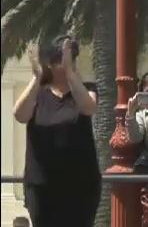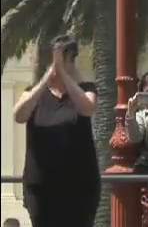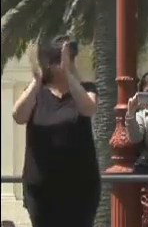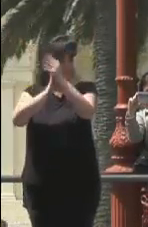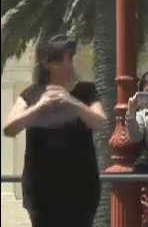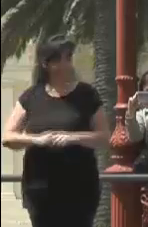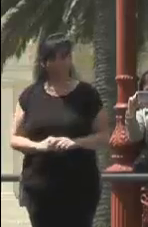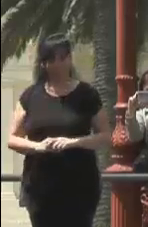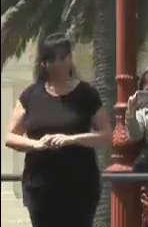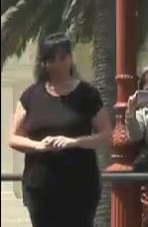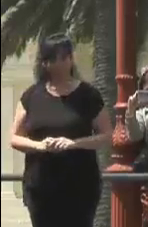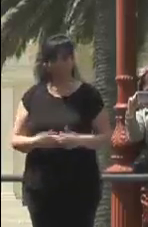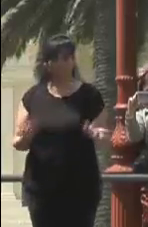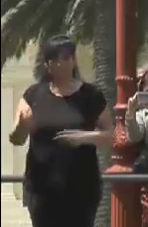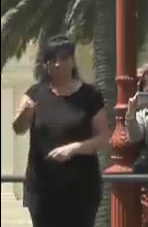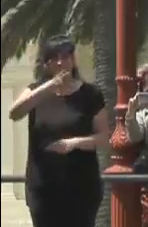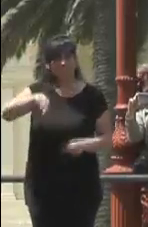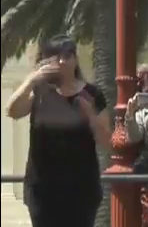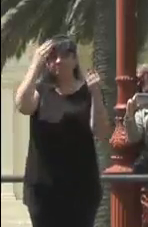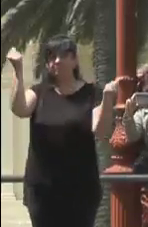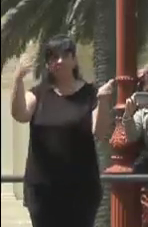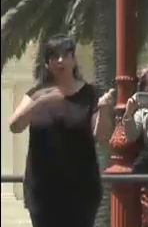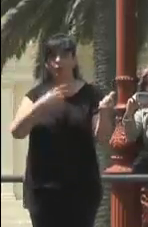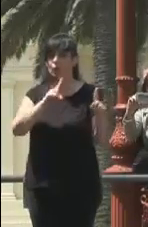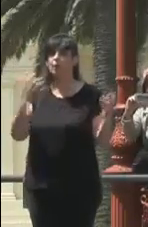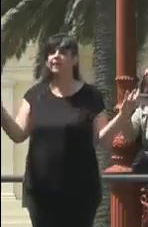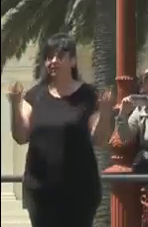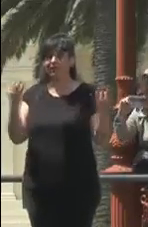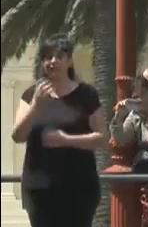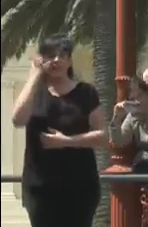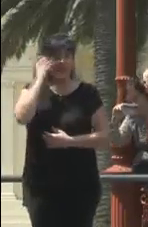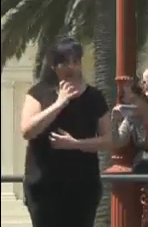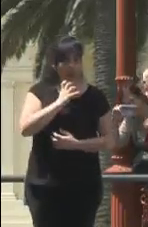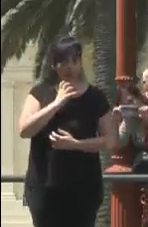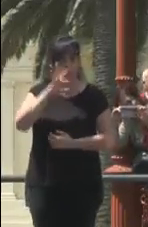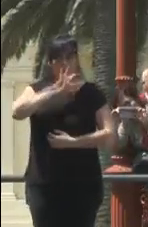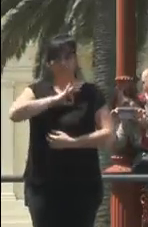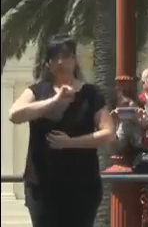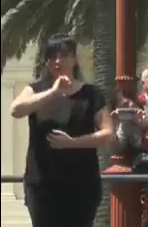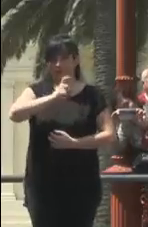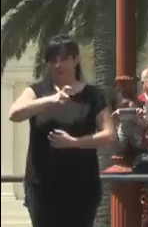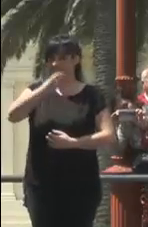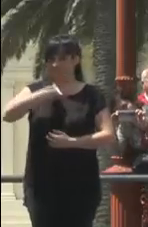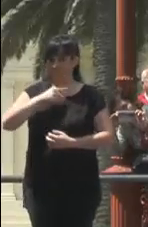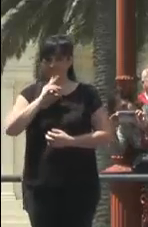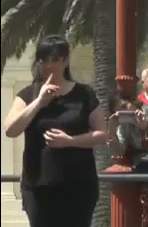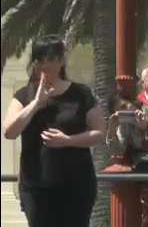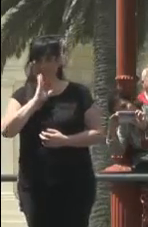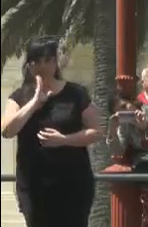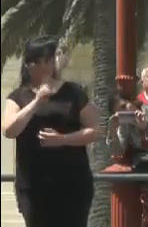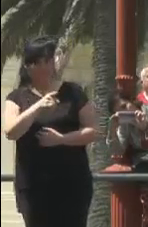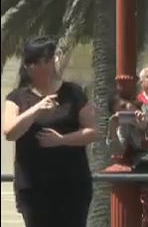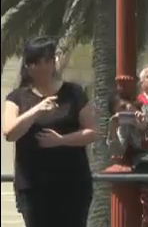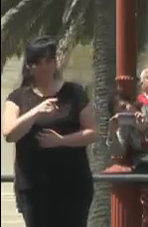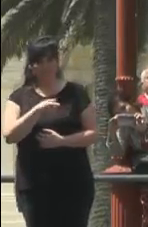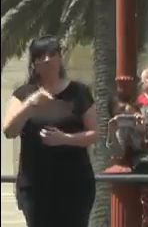No nos olvidemos, ni nos olvidamos, de que Mariano Rajoy es el señor X de la Casa de Bárcenas. Mariano Rajoy es el